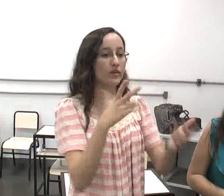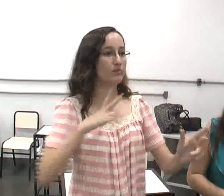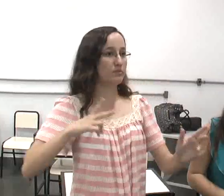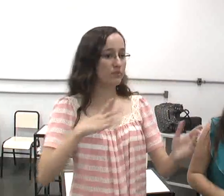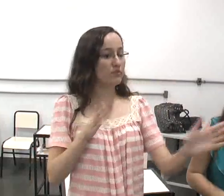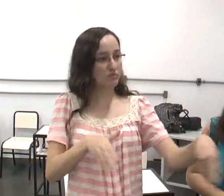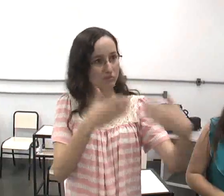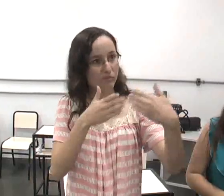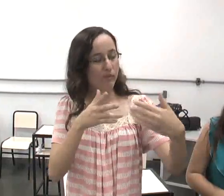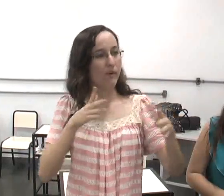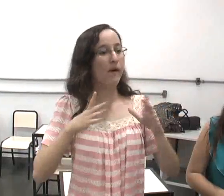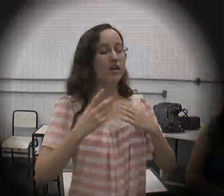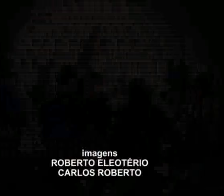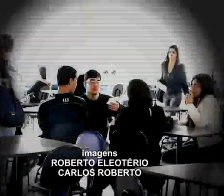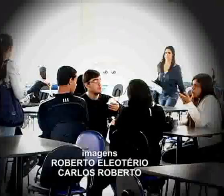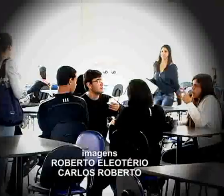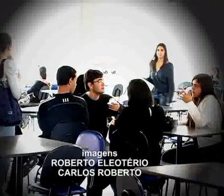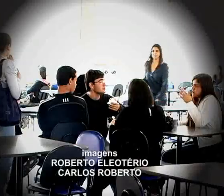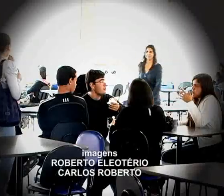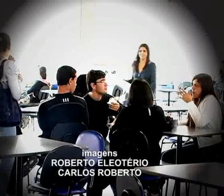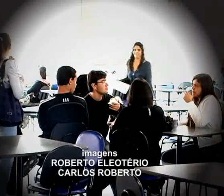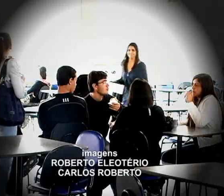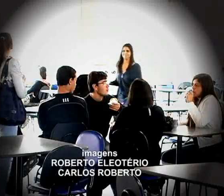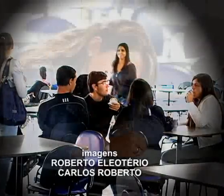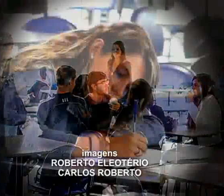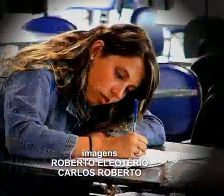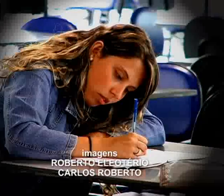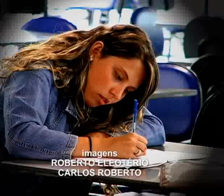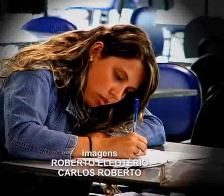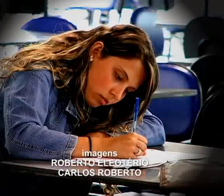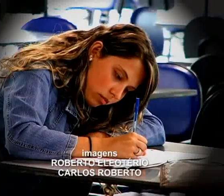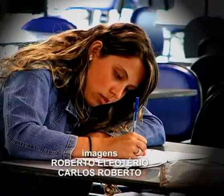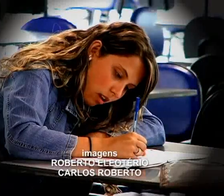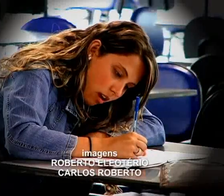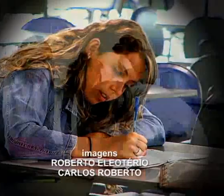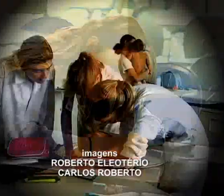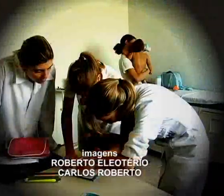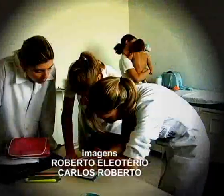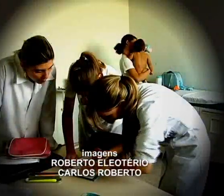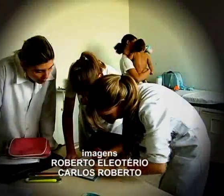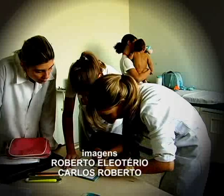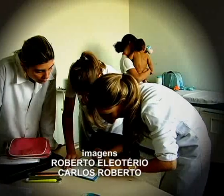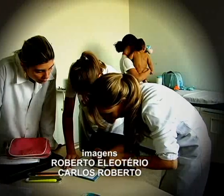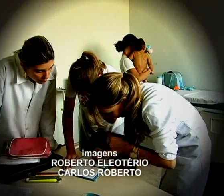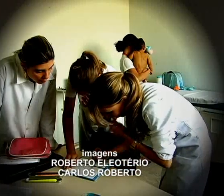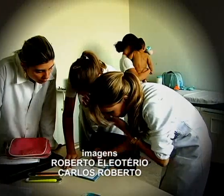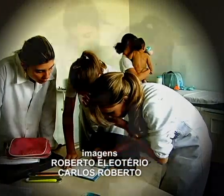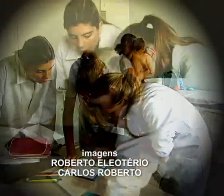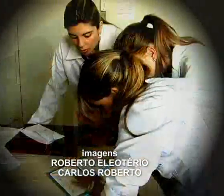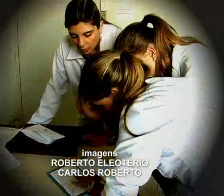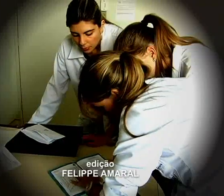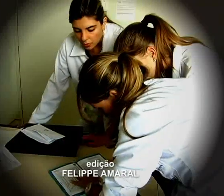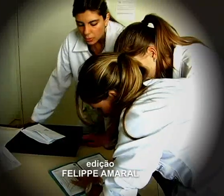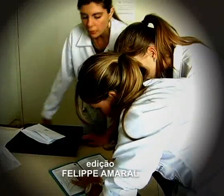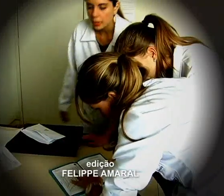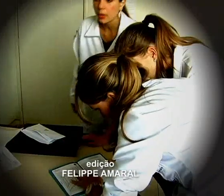saúde, é importante que a pessoa saiba. As primeiras turmas se formarão neste ano. O mercado receberá profissionais capacitados